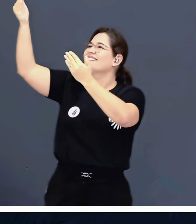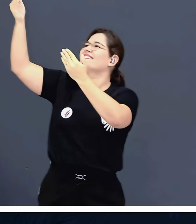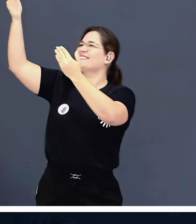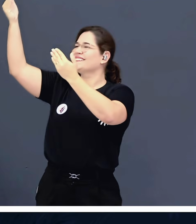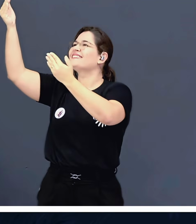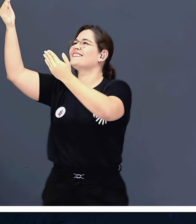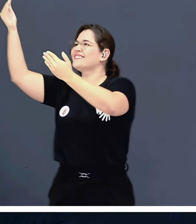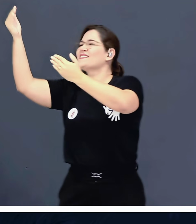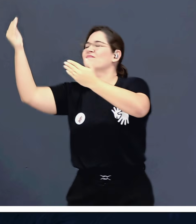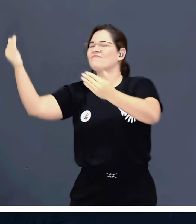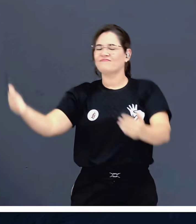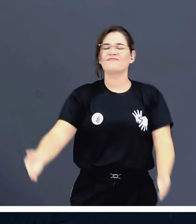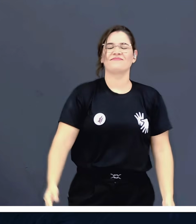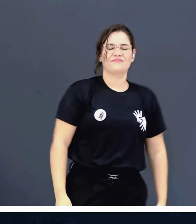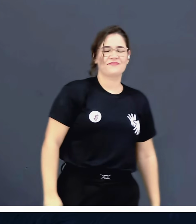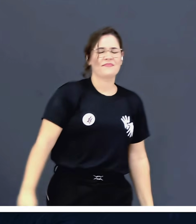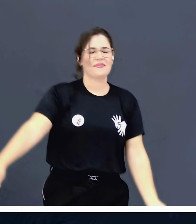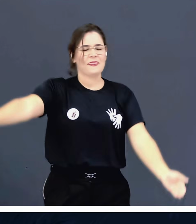agradeço,